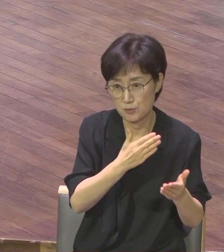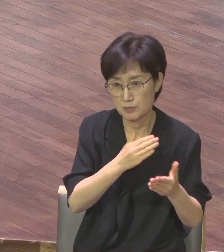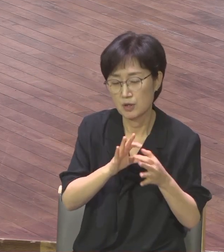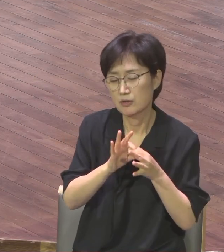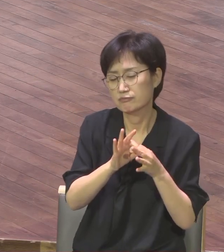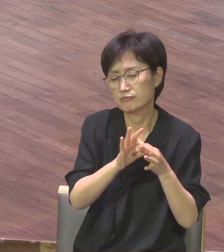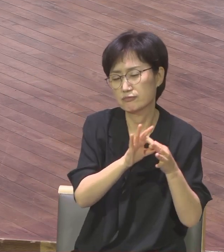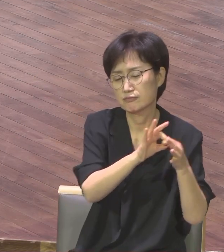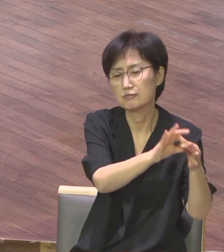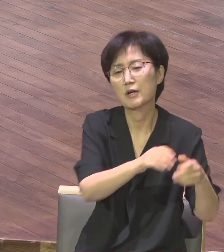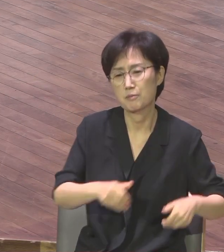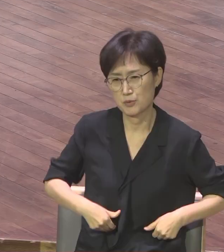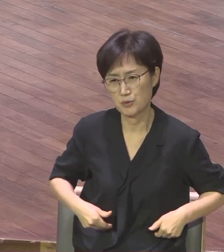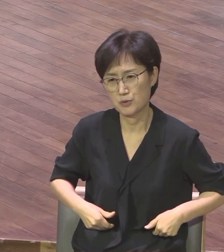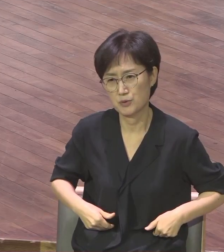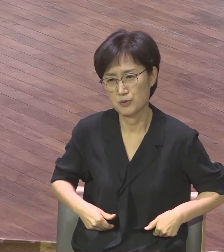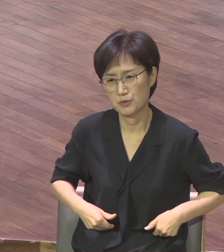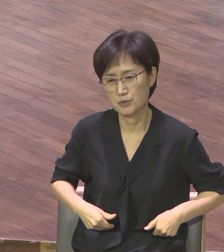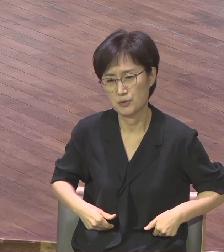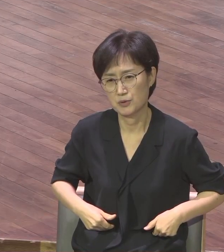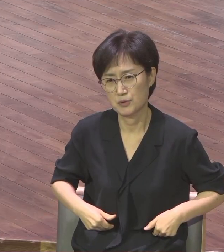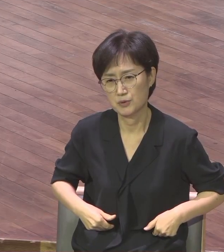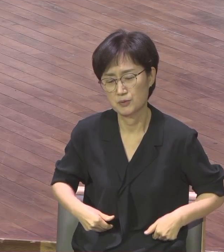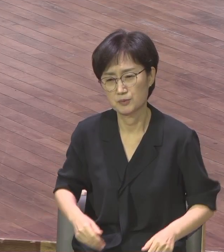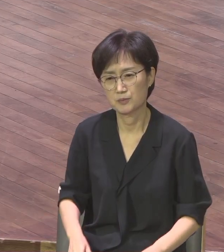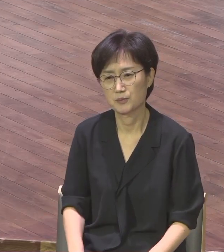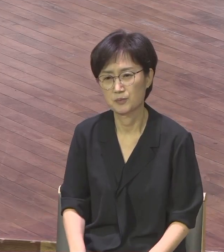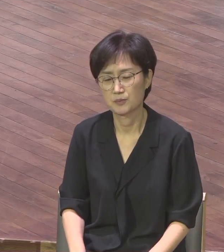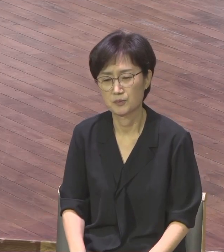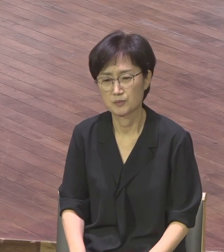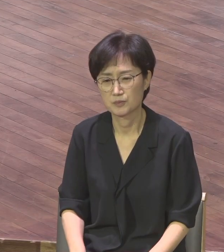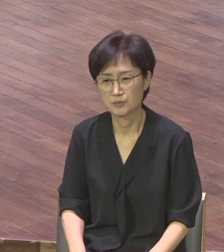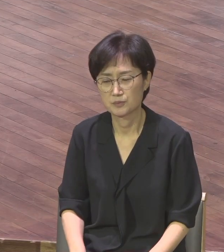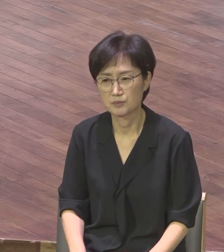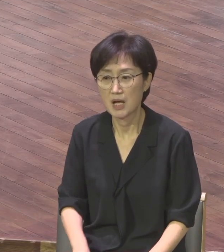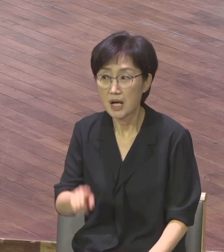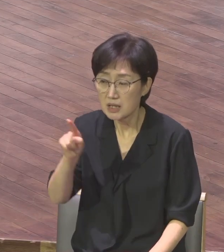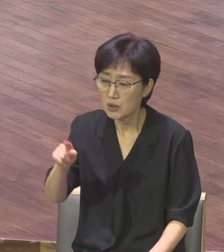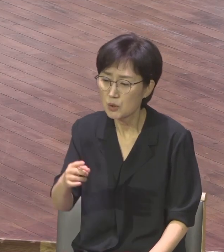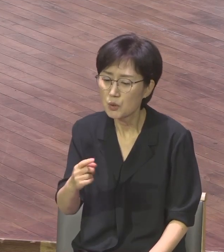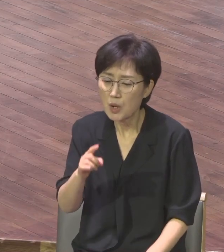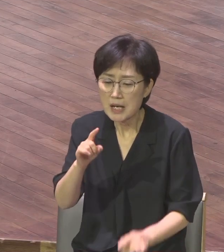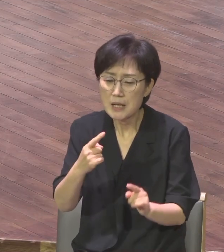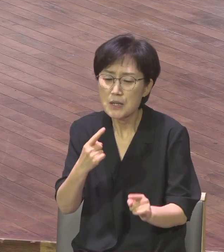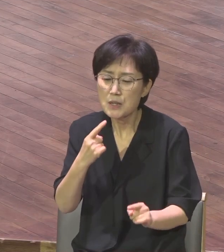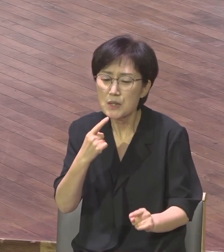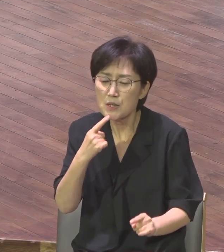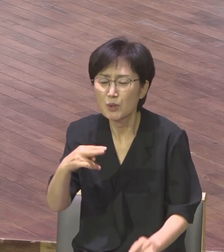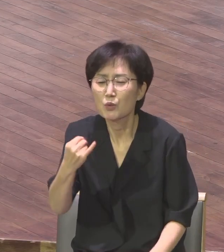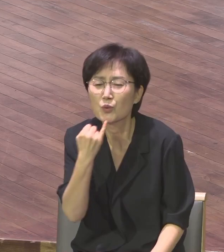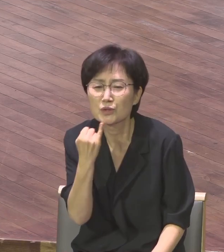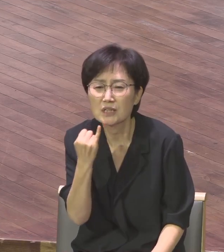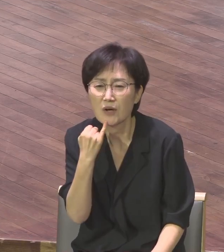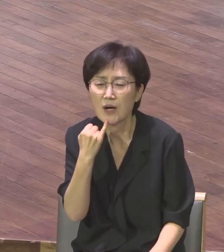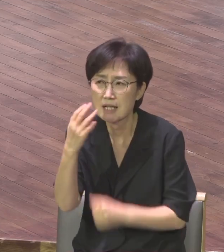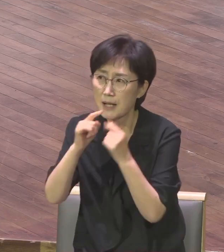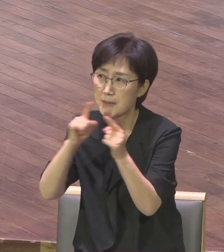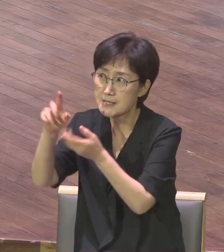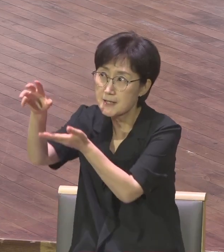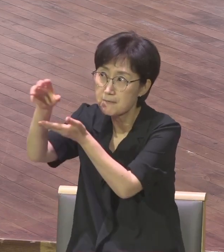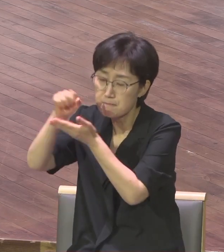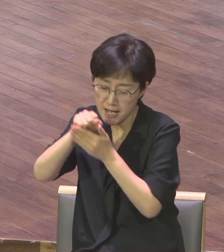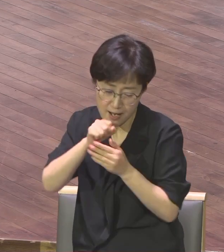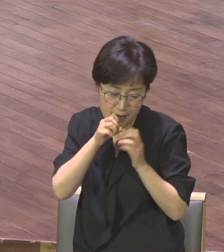살도록 하나님께서 힘을 주셔서 그것이 50%라도 그 20%라도 단 10%라도 그 말씀이 조금이라도 남아있으면